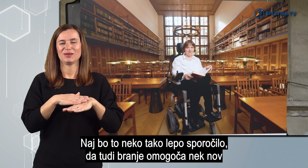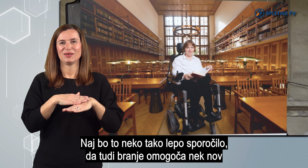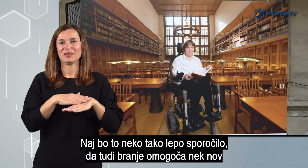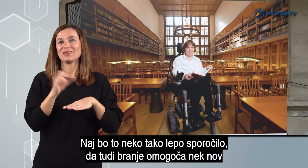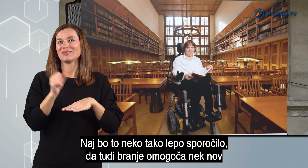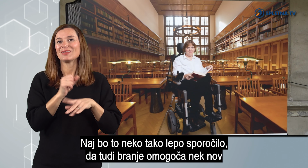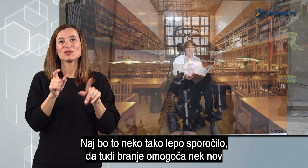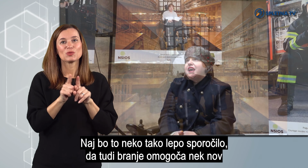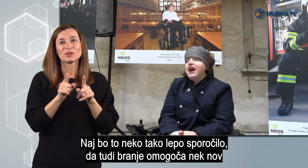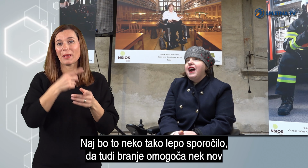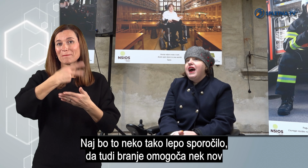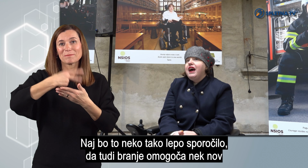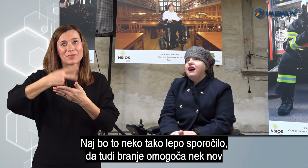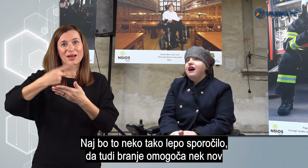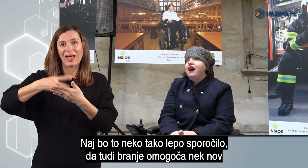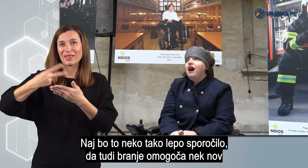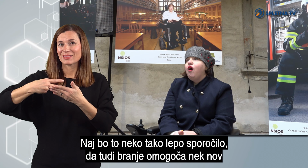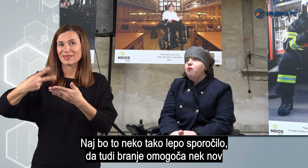da tudi branje